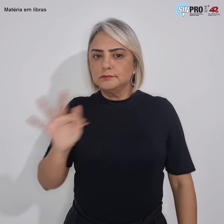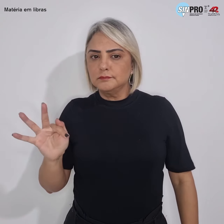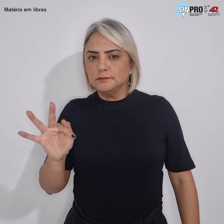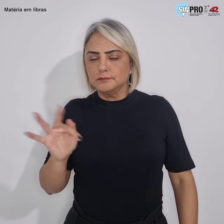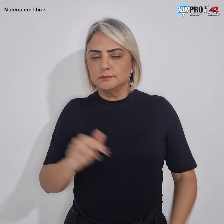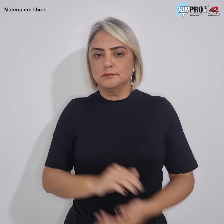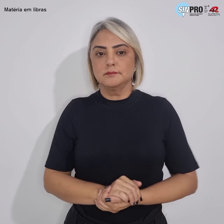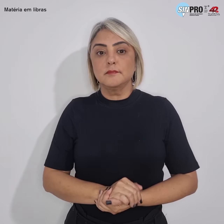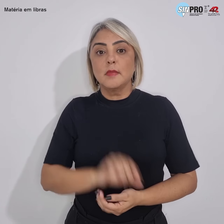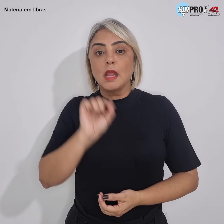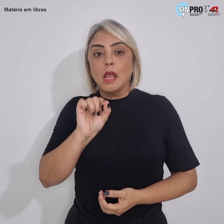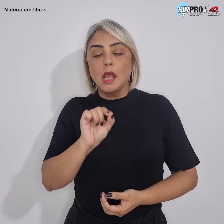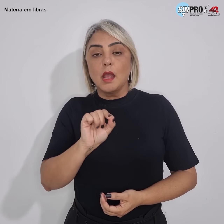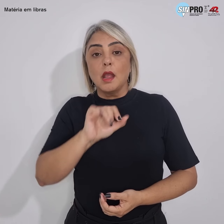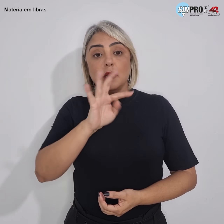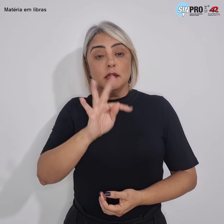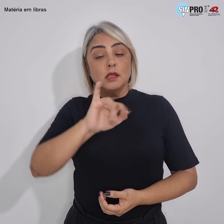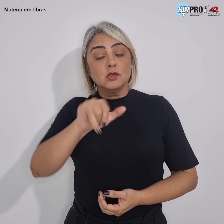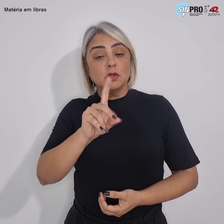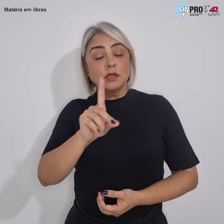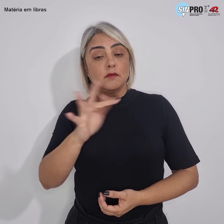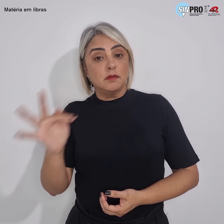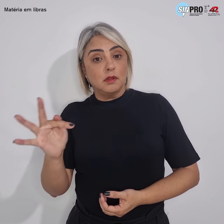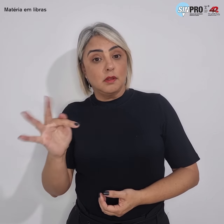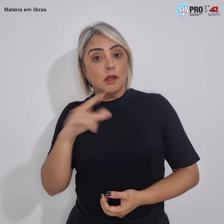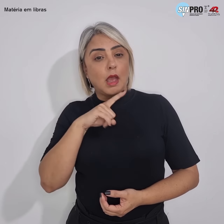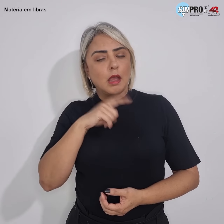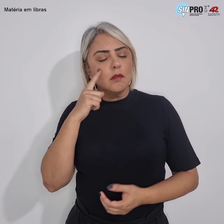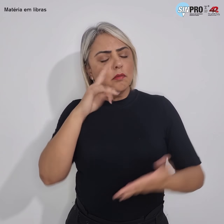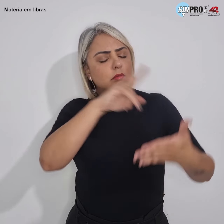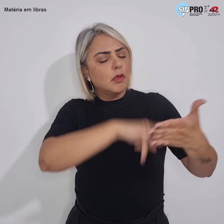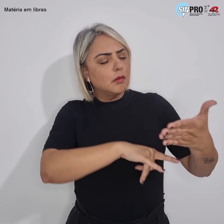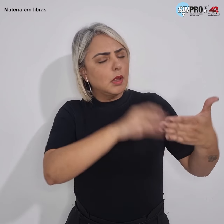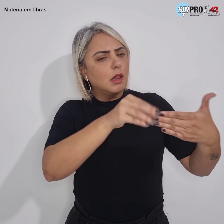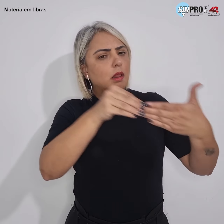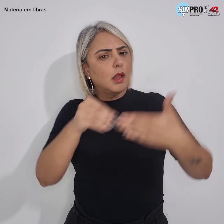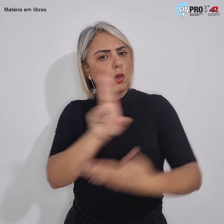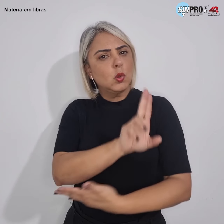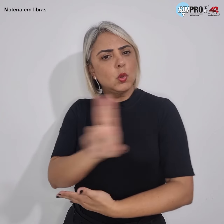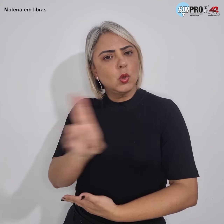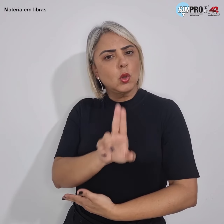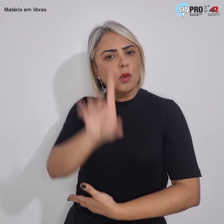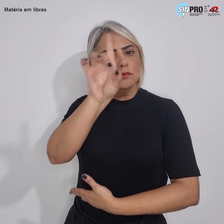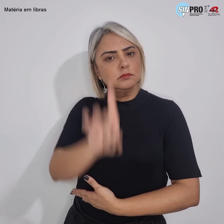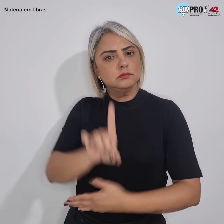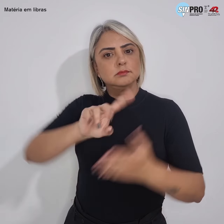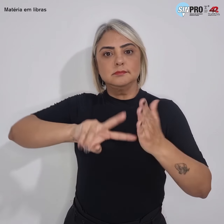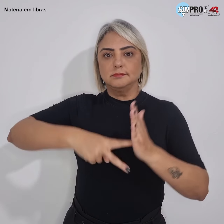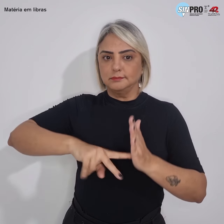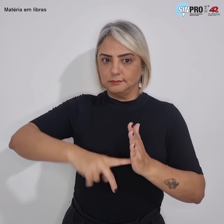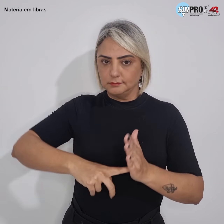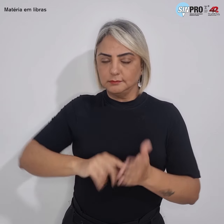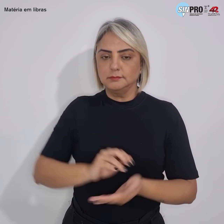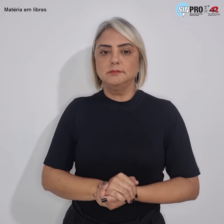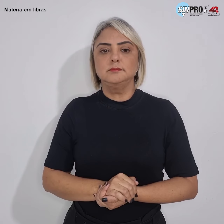e Territórios, TJDFT. O documento ainda leva o nome de dirigentes do SimproDF.